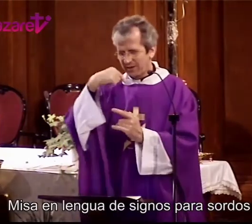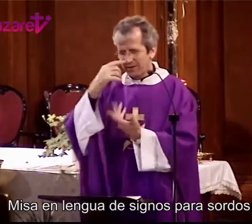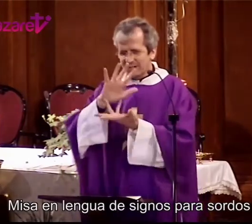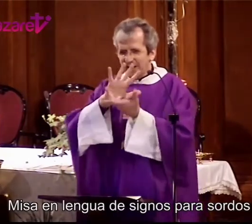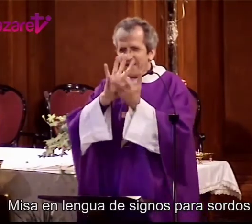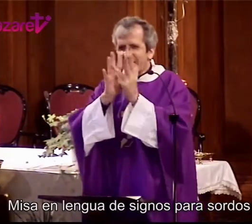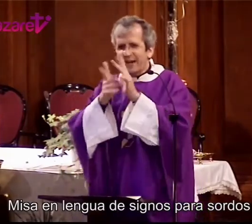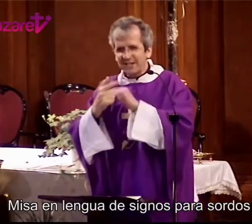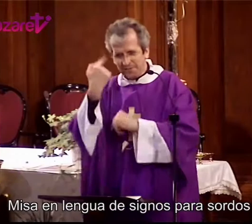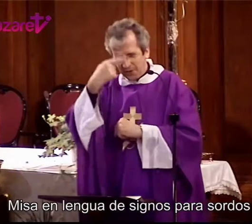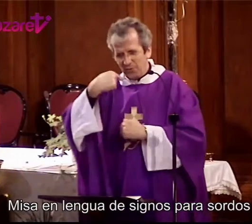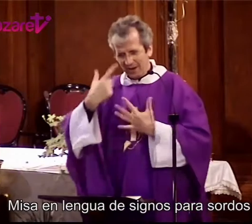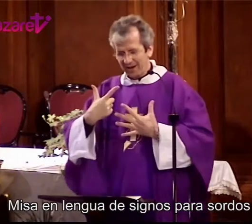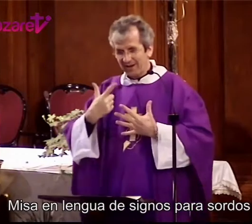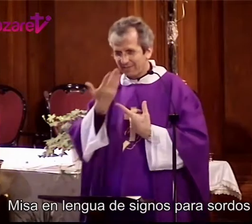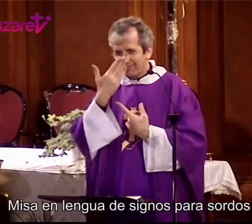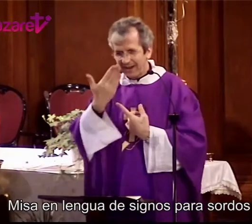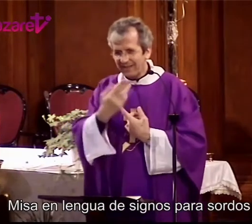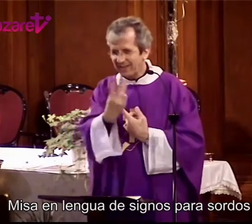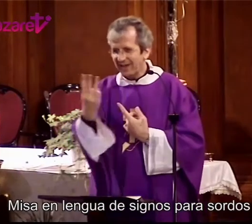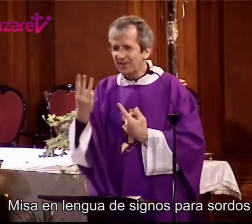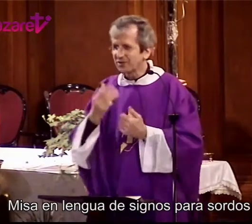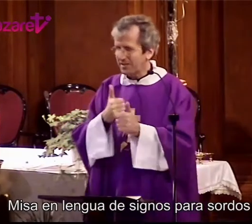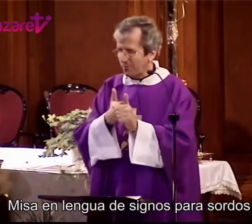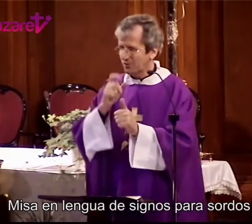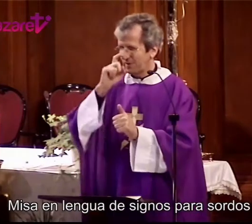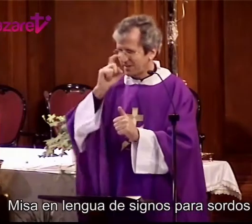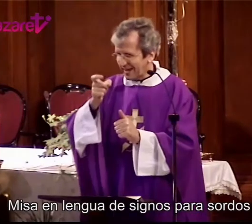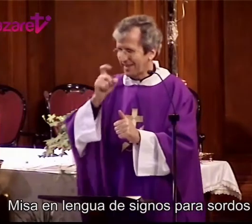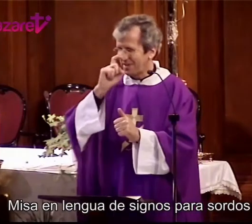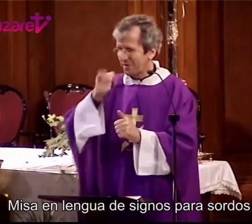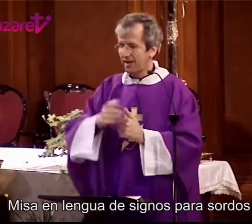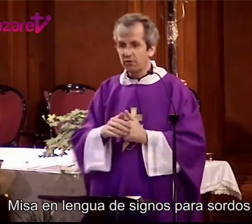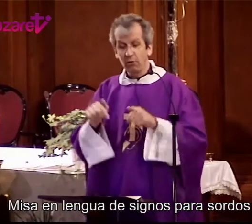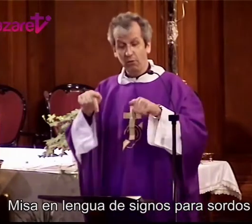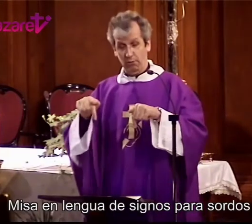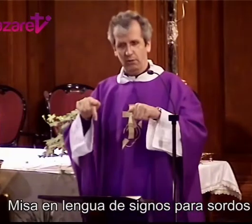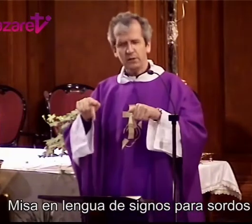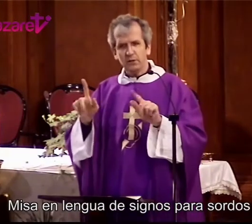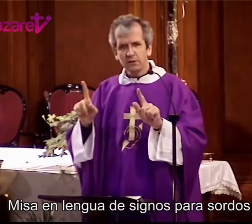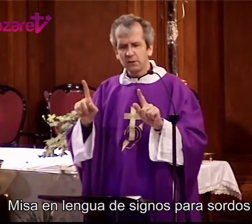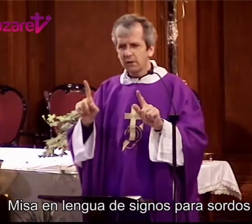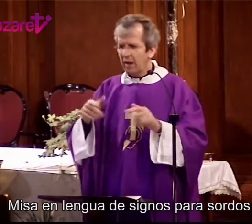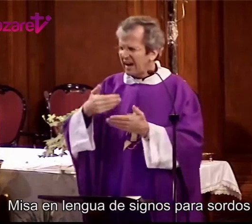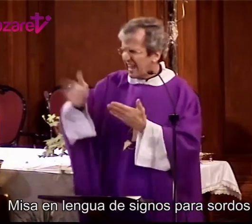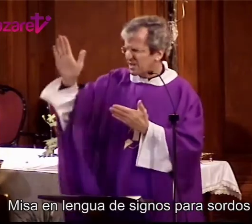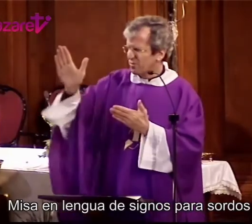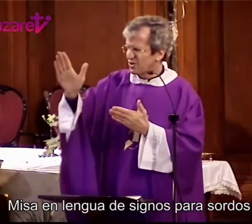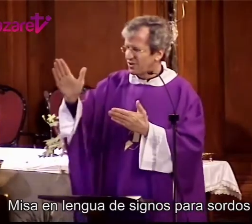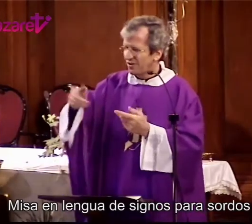se transfigura delante de aquellos 3 apóstoles, cada año. Hoy, la expulsión de